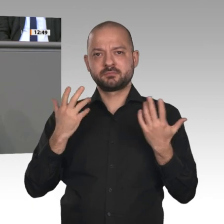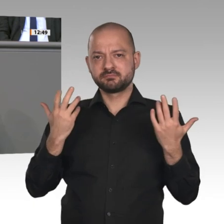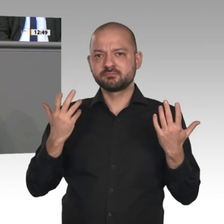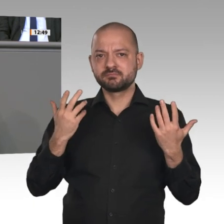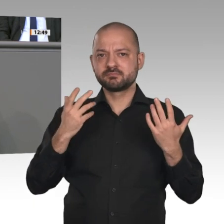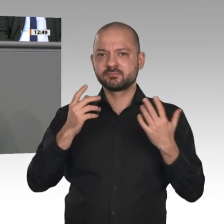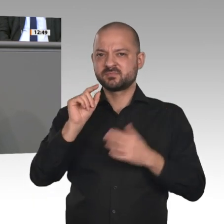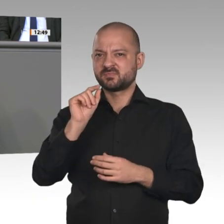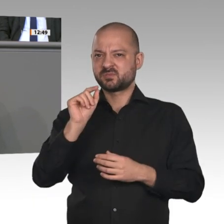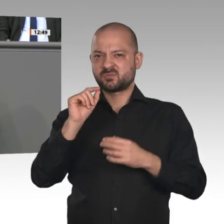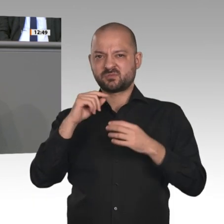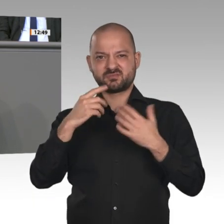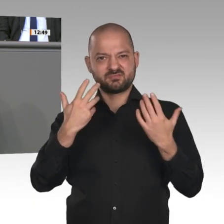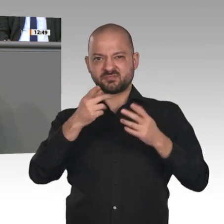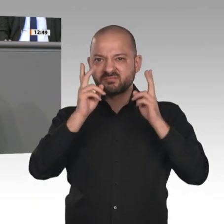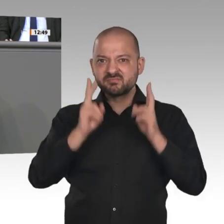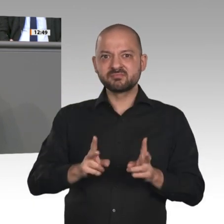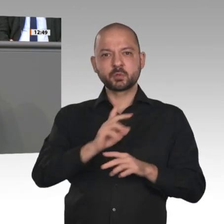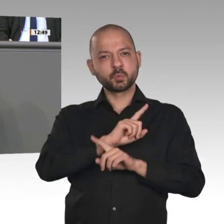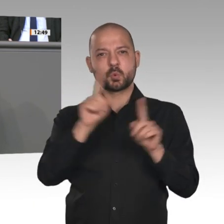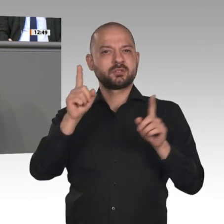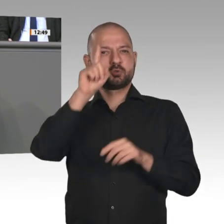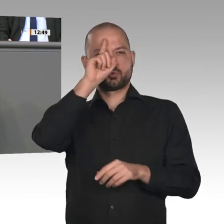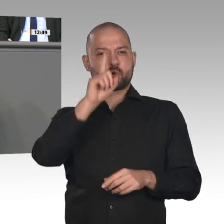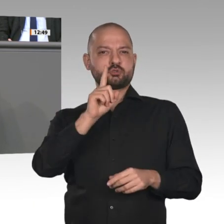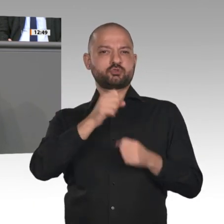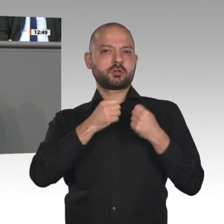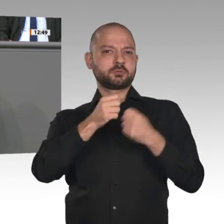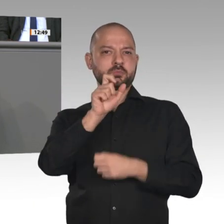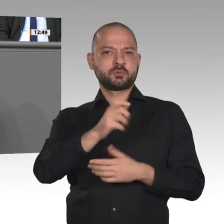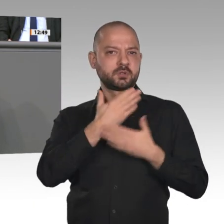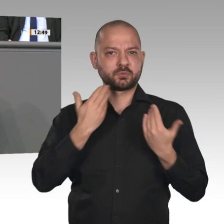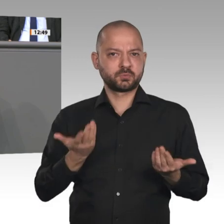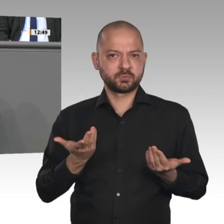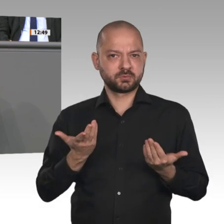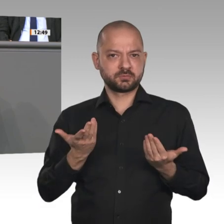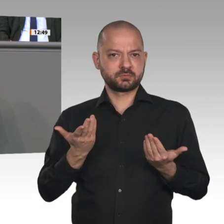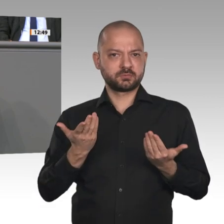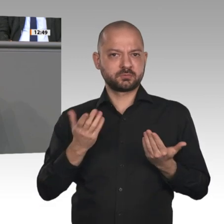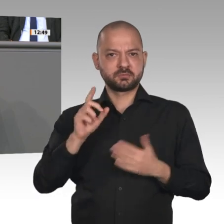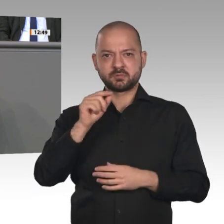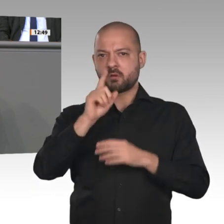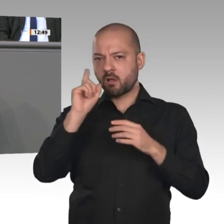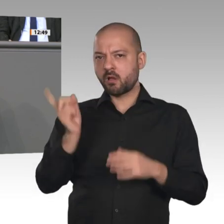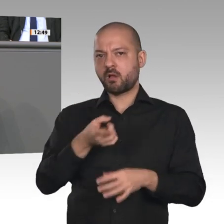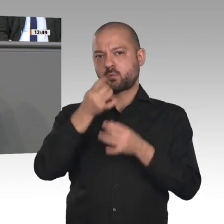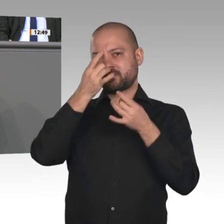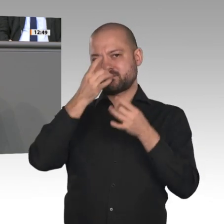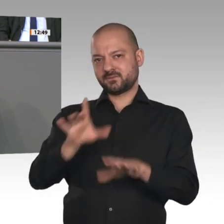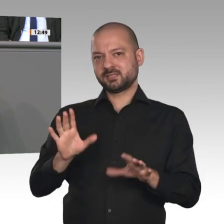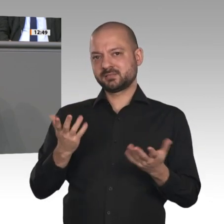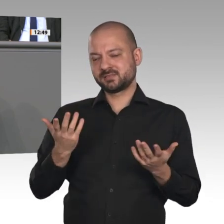des Gleichbehandlungsgebotes. Schließlich verzichten sie auf die formelle Voraussetzung des § Staatsangehörigkeitsgesetzes und